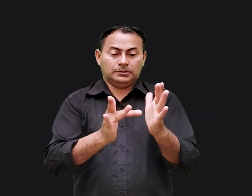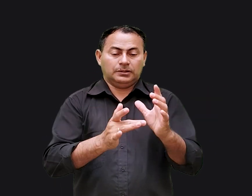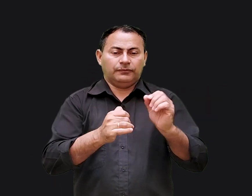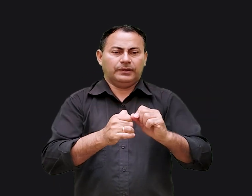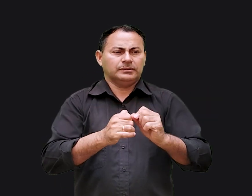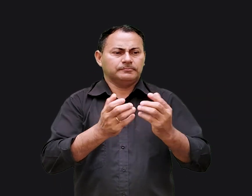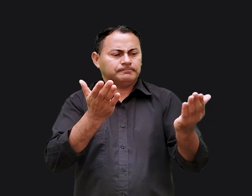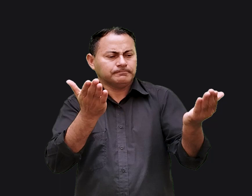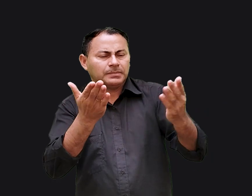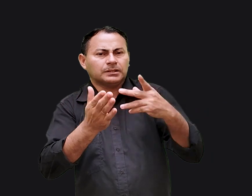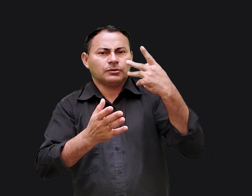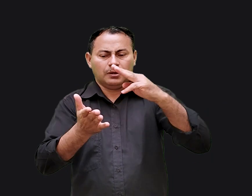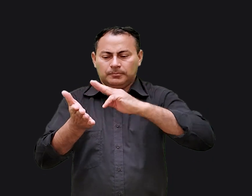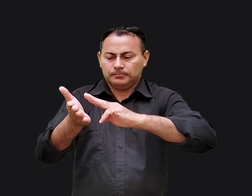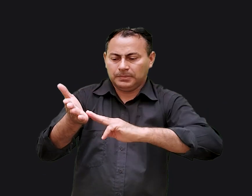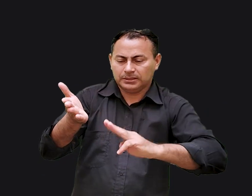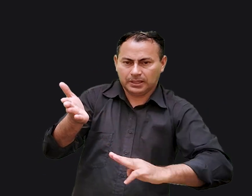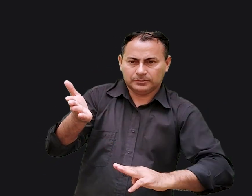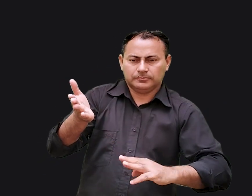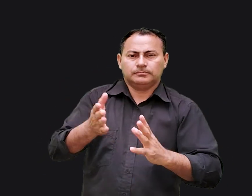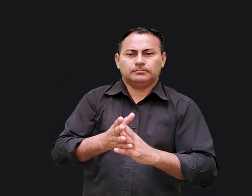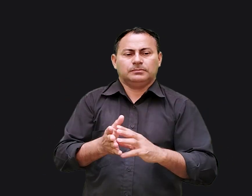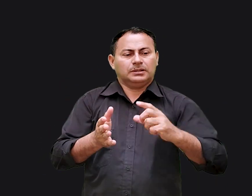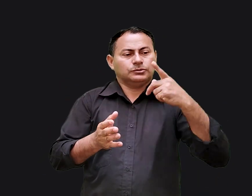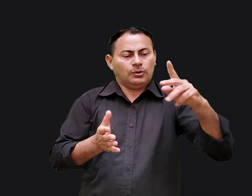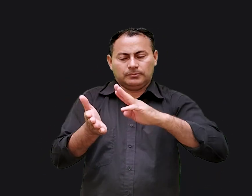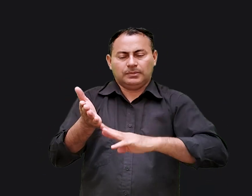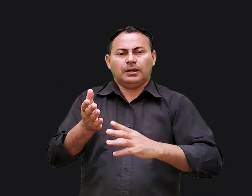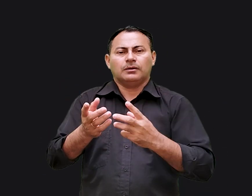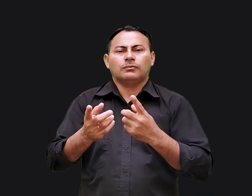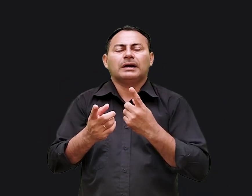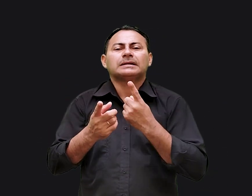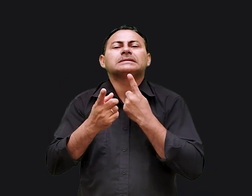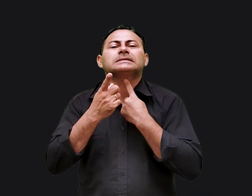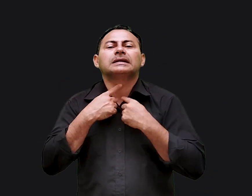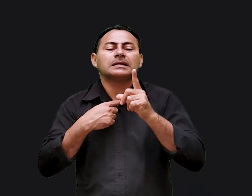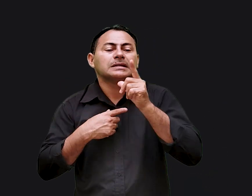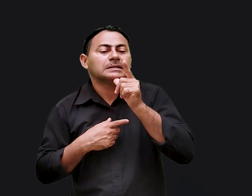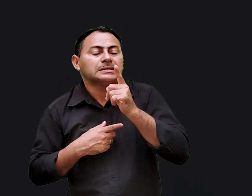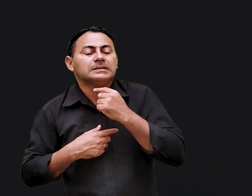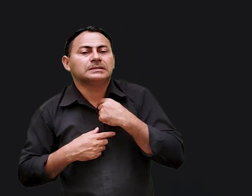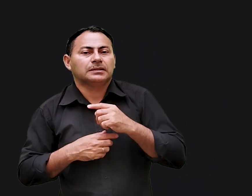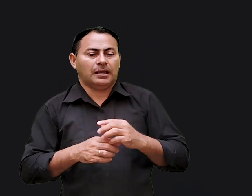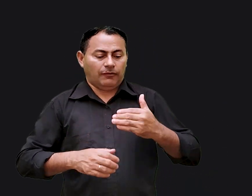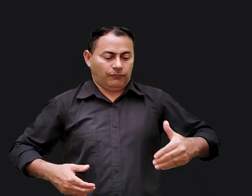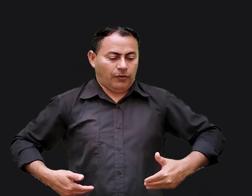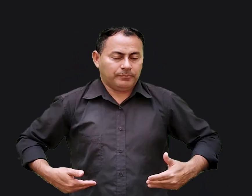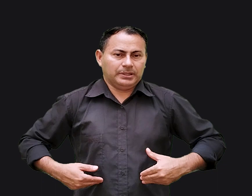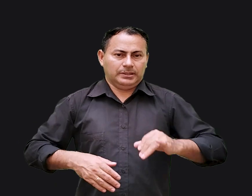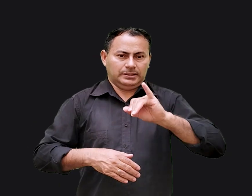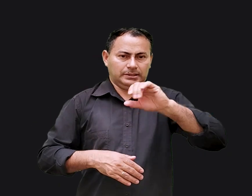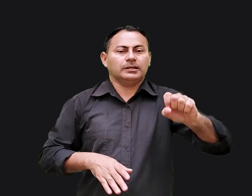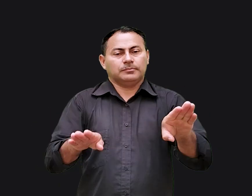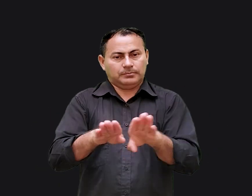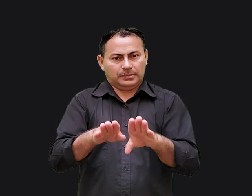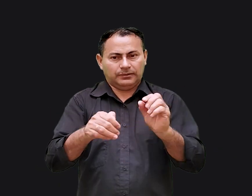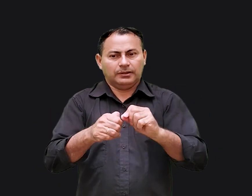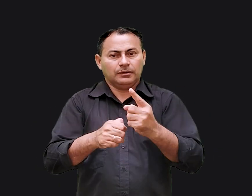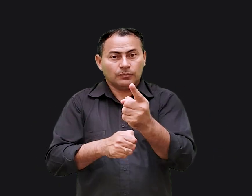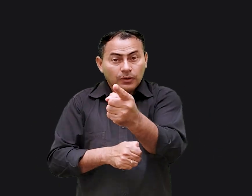fez analogia de sua mensagem com a sede e a fome. Foi isso que Isaías fez. Venham todos vocês que